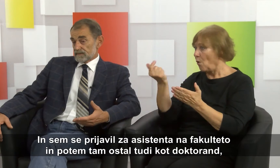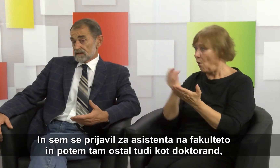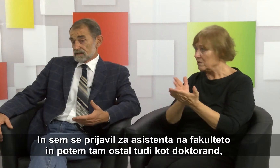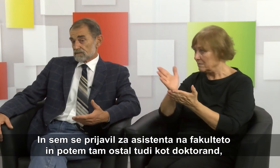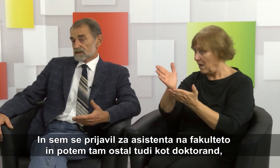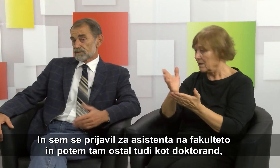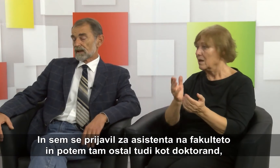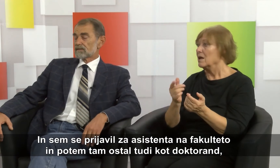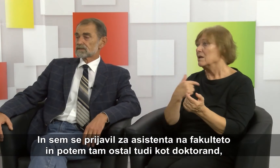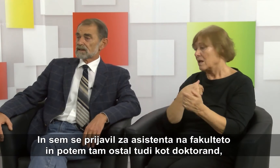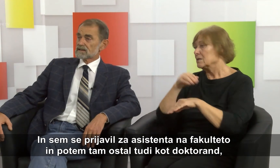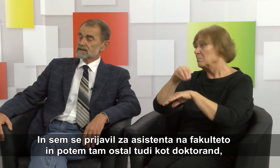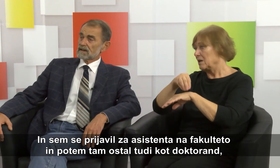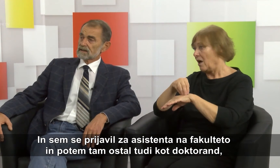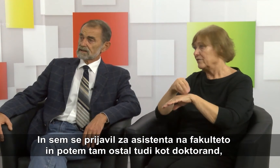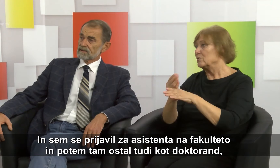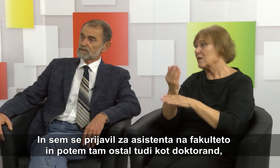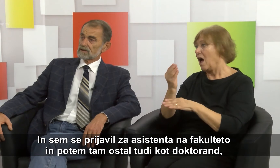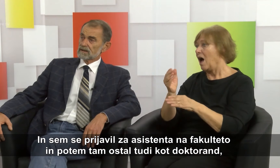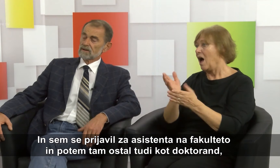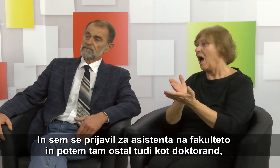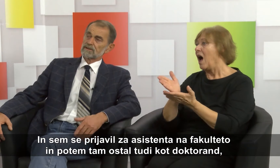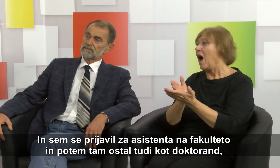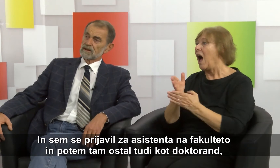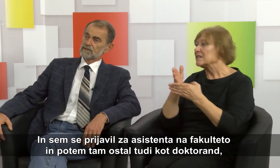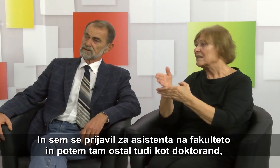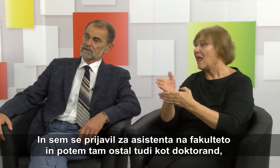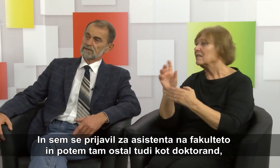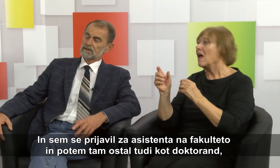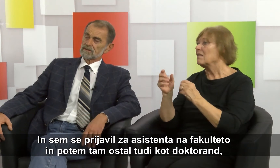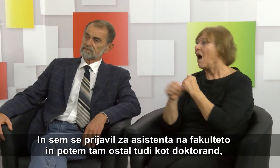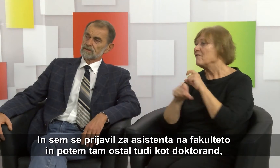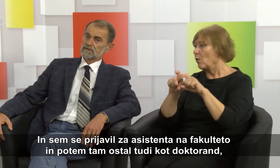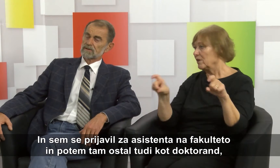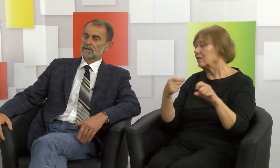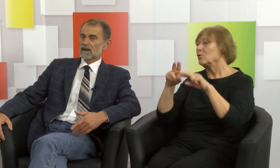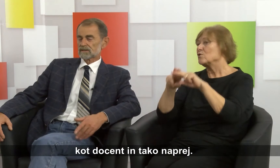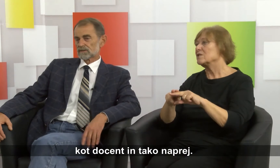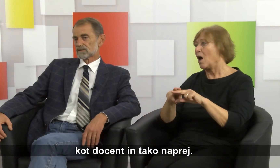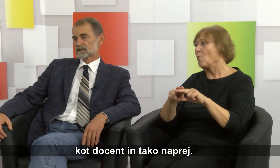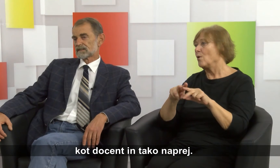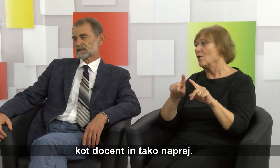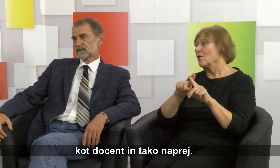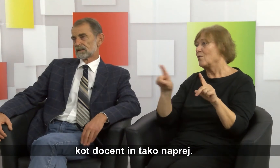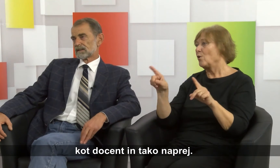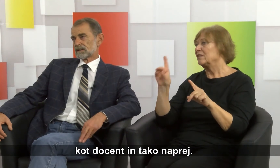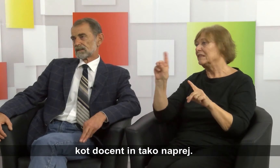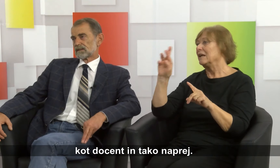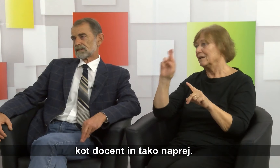in sem se prijavil za asistenta na fakulteto in potem tam ostal tudi kot doktorant, kot docent in